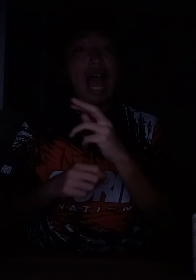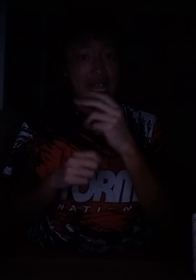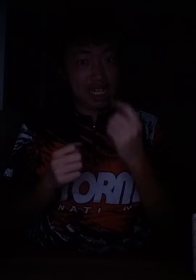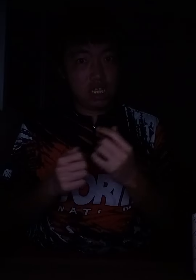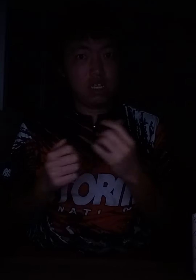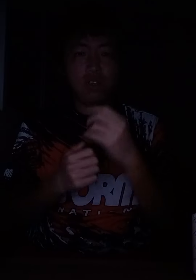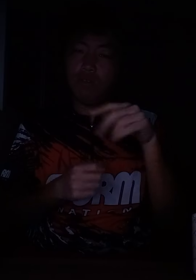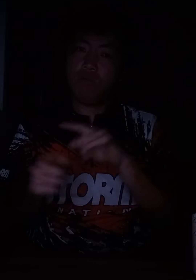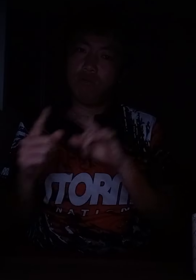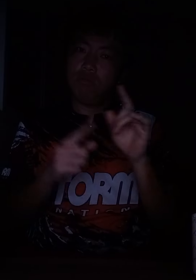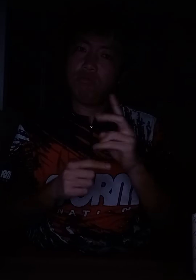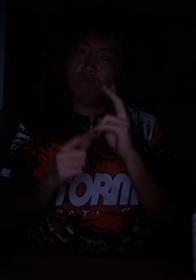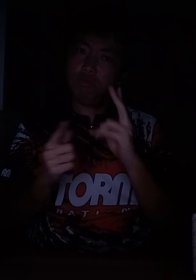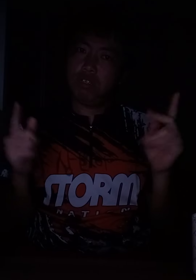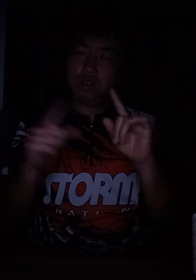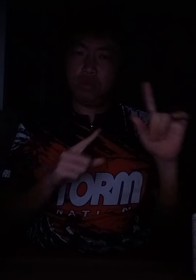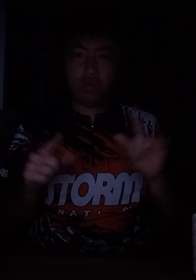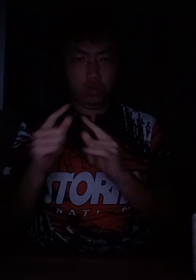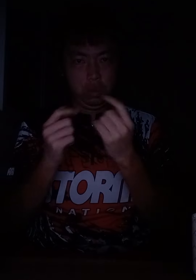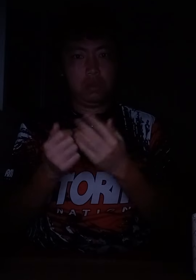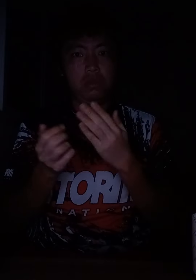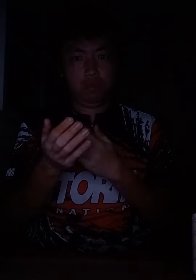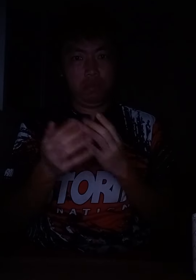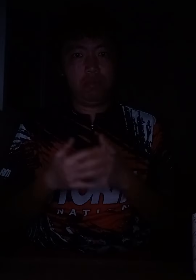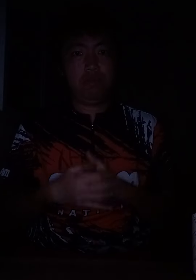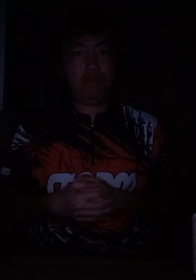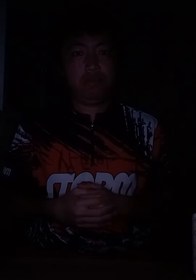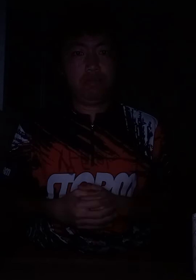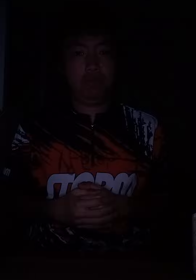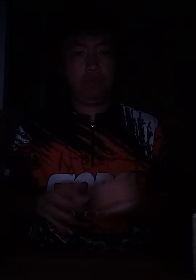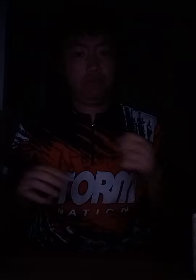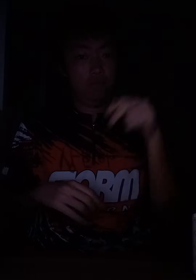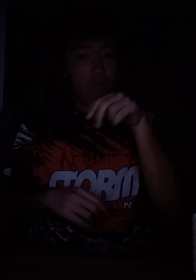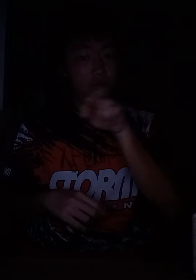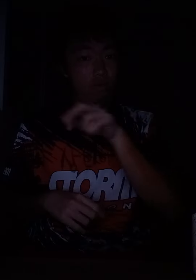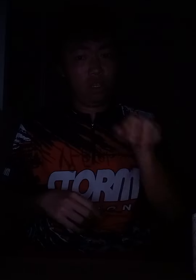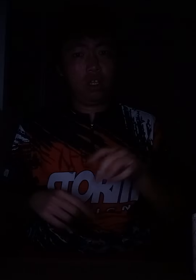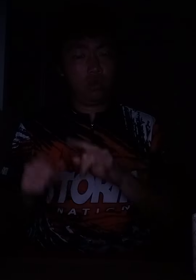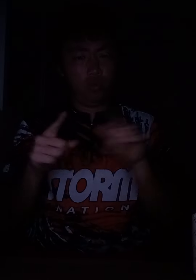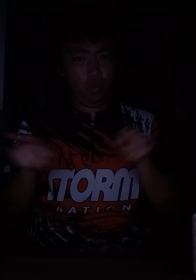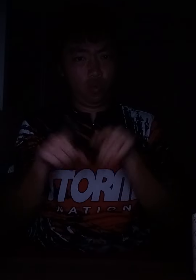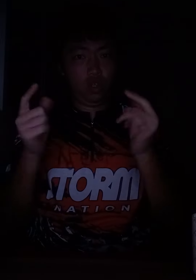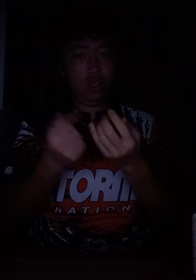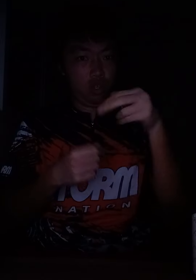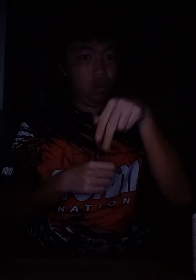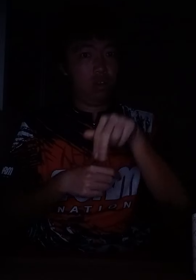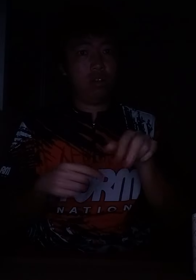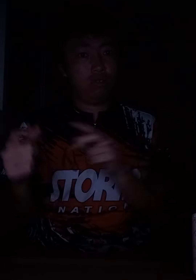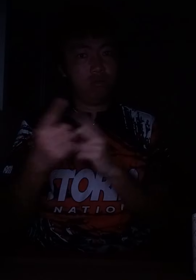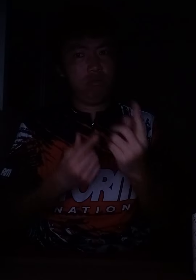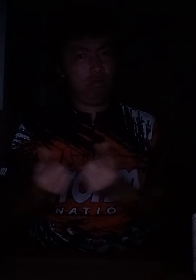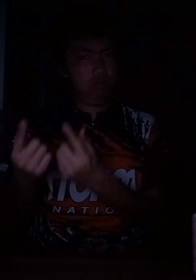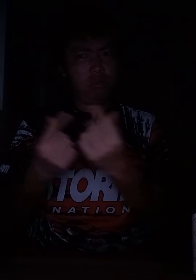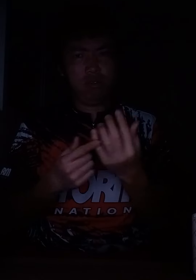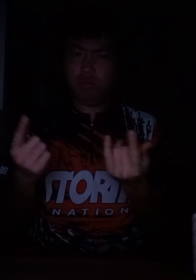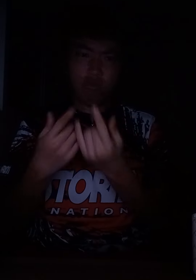이 회사에서 20년 넘게 일해온 것으로 알려졌습니다. 사고 당시 7명이 함께 일하고 있었는데 경찰은 안전수칙 준수 여부